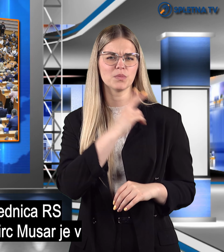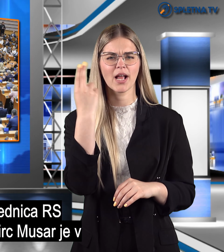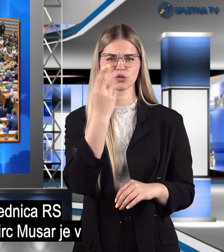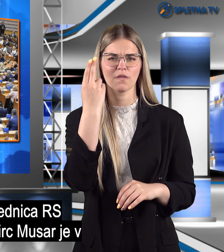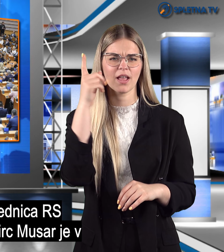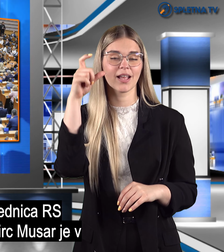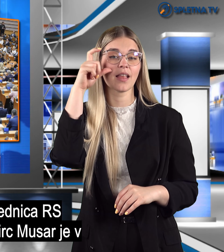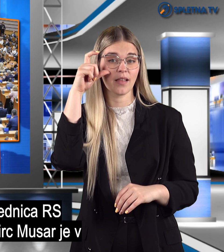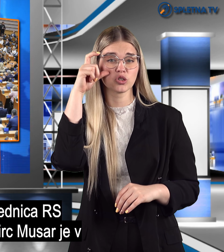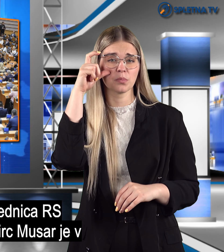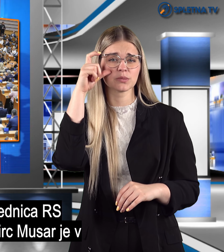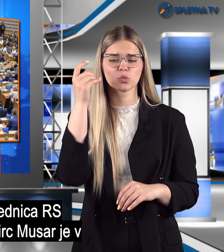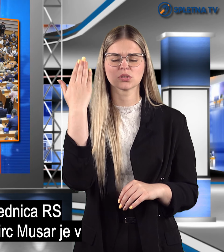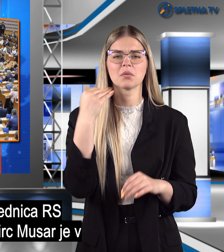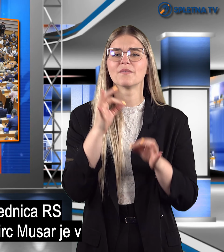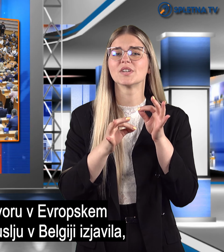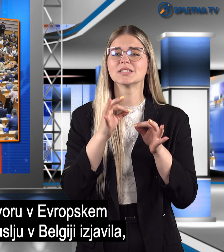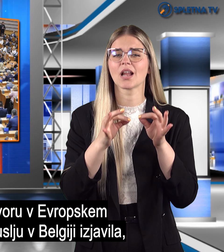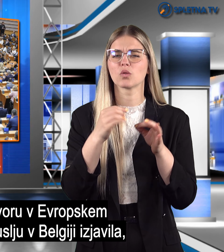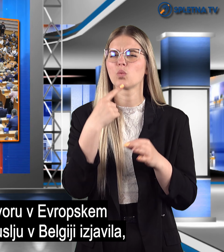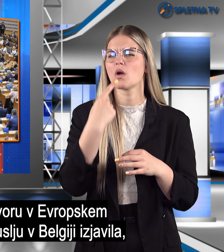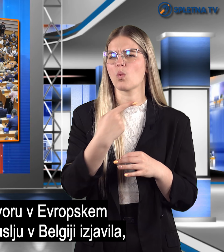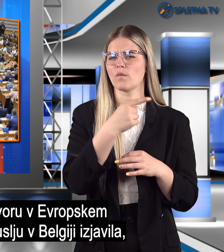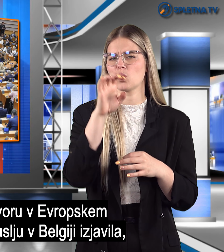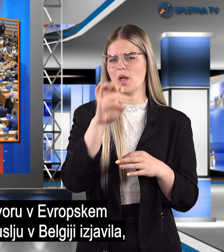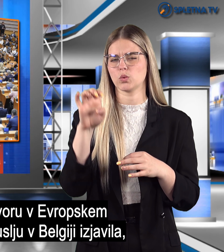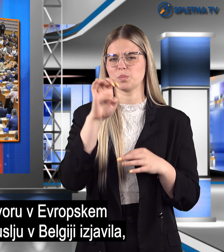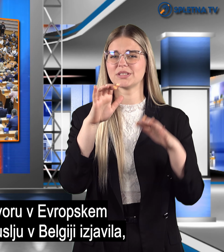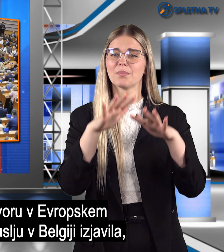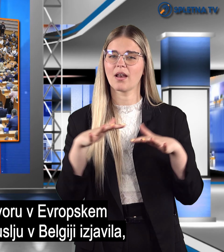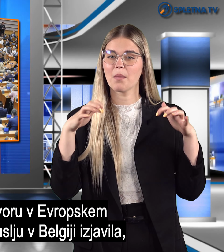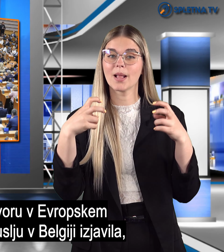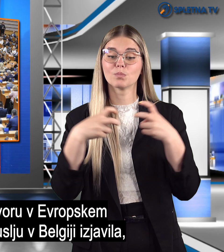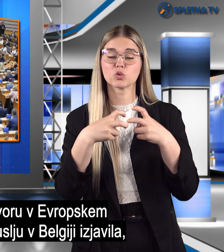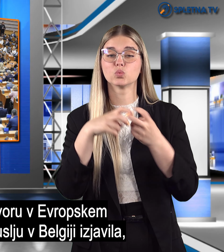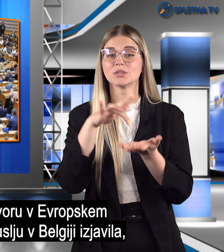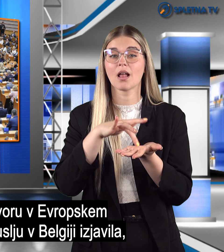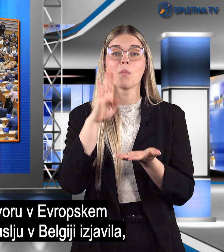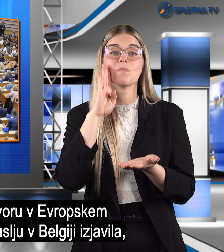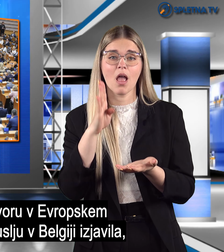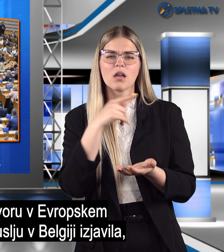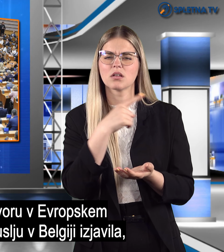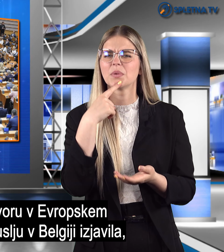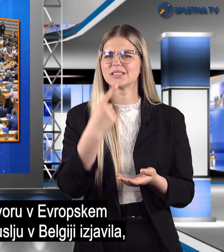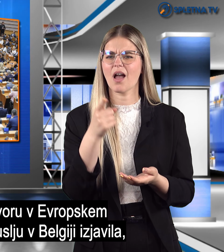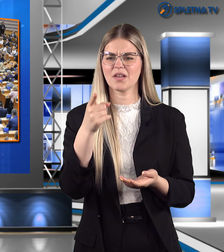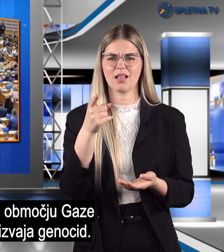Republike Slovenije Nataša Pirc Musar je v sredo v nagovoru v Evropskem parlamentu v Bruslju in